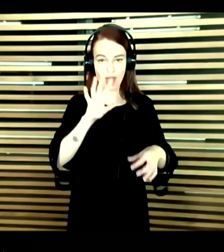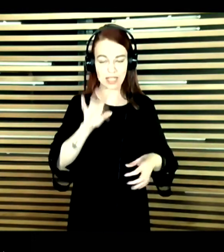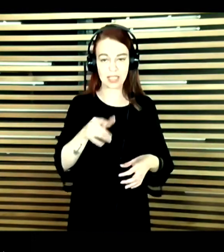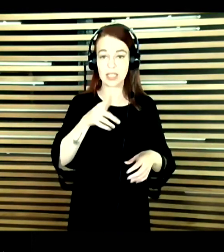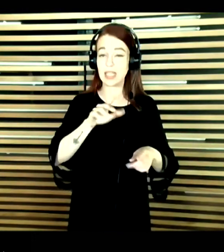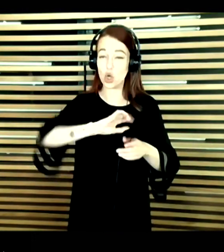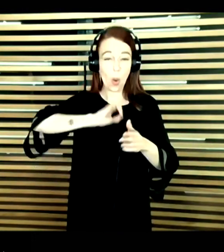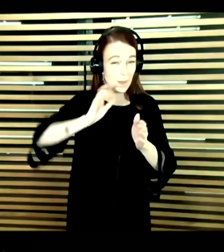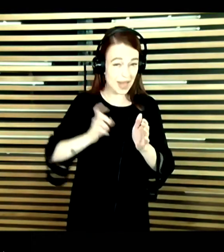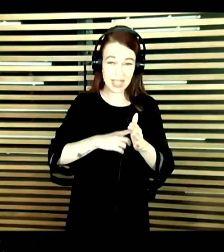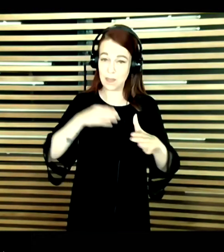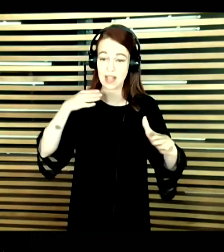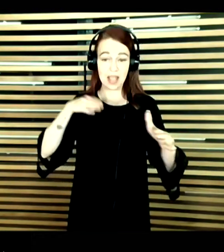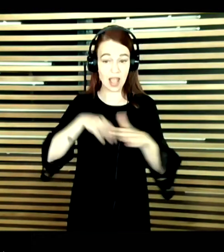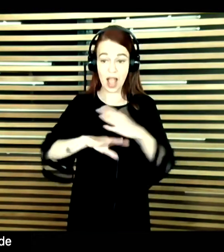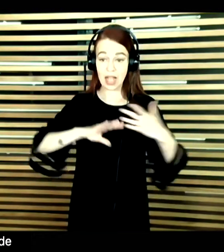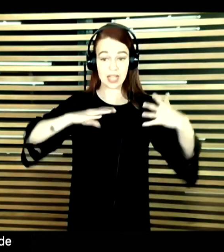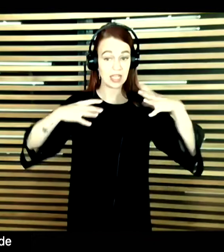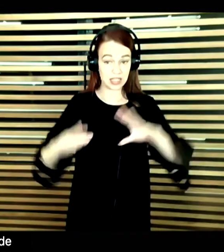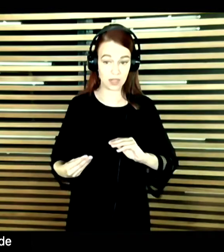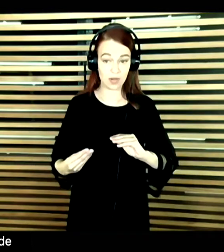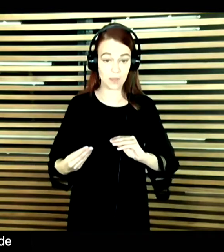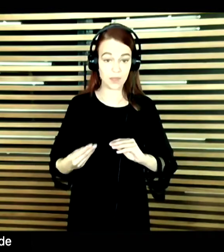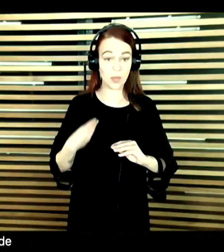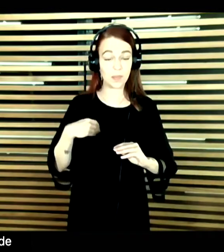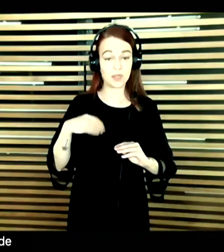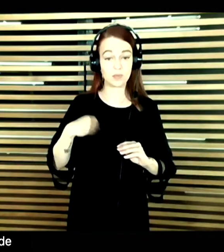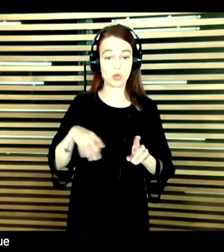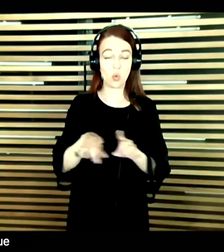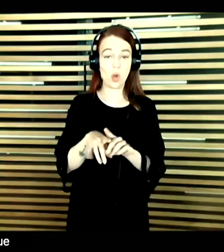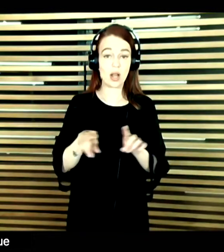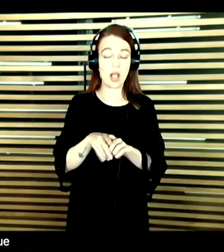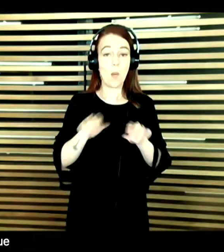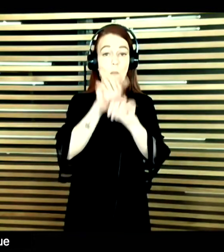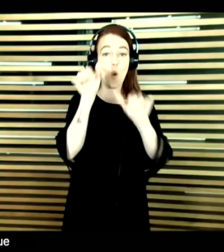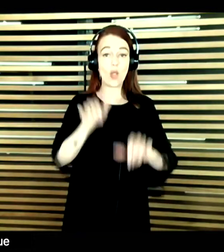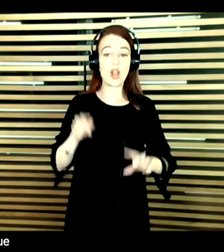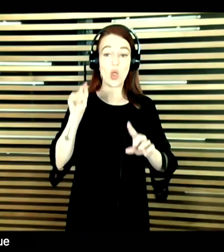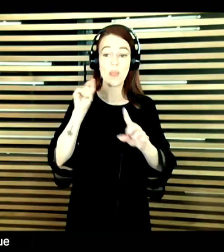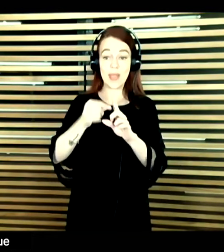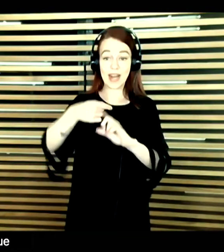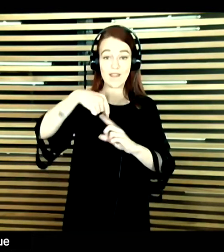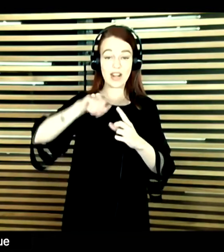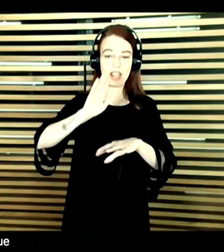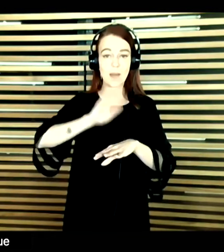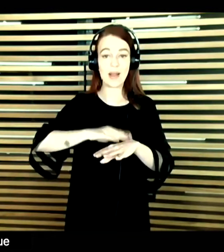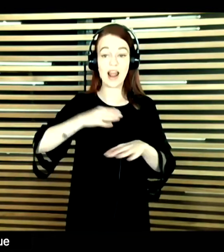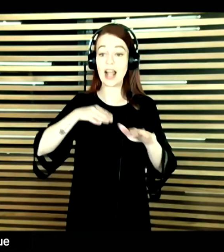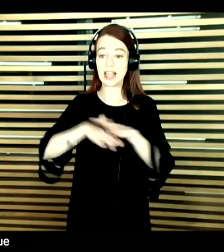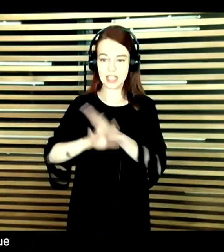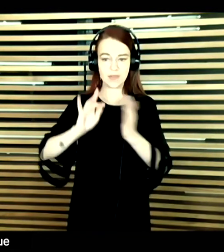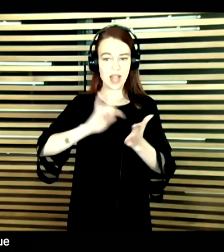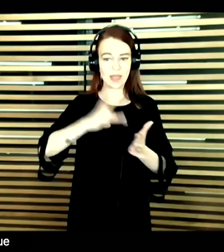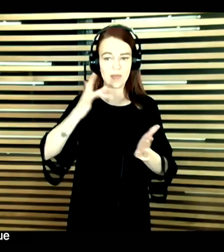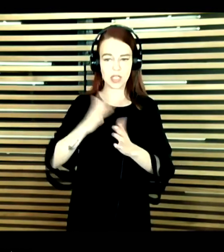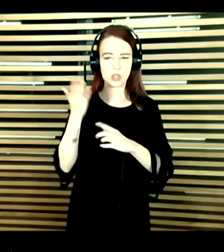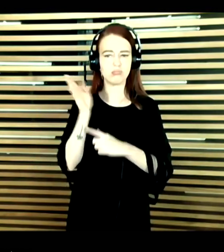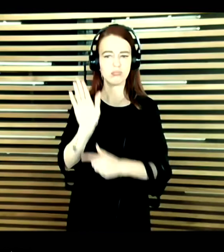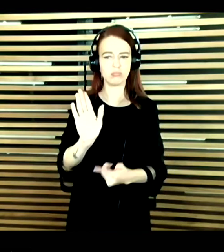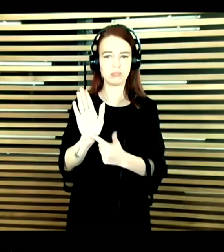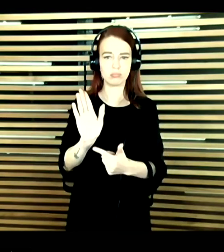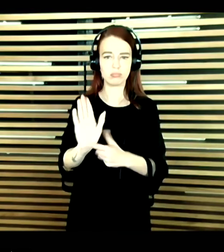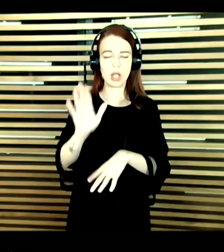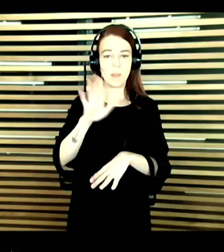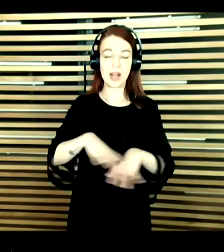accesible. La vamos a hacer como modelo de referencia a la accesibilidad digital y que sea un contenedor y que siga